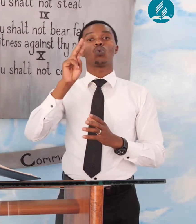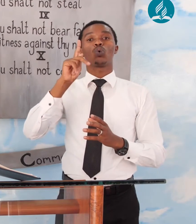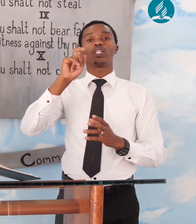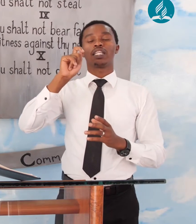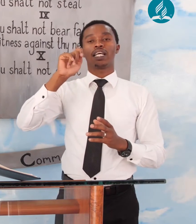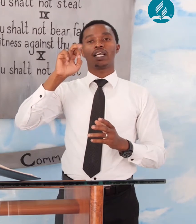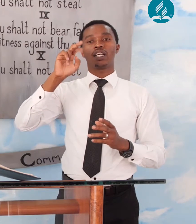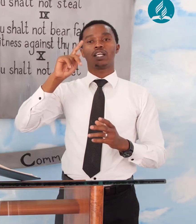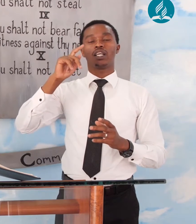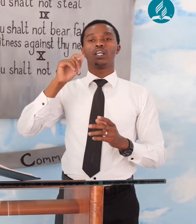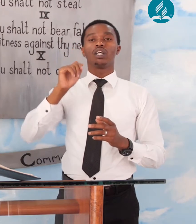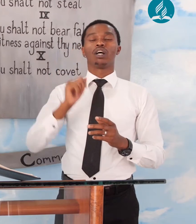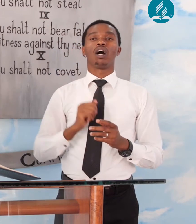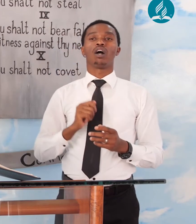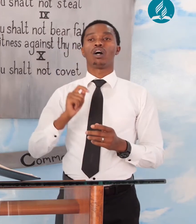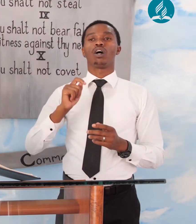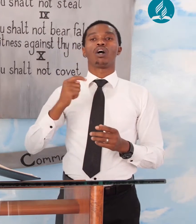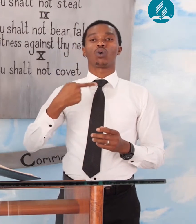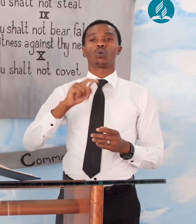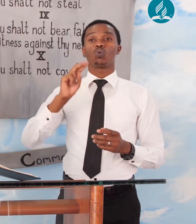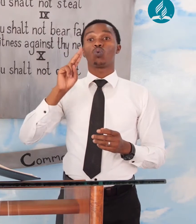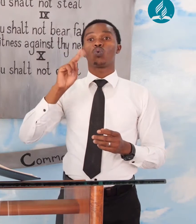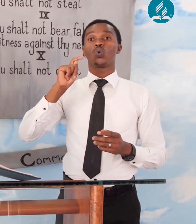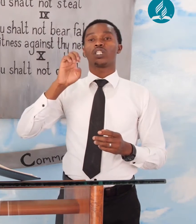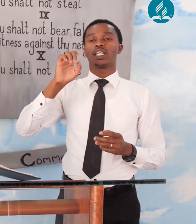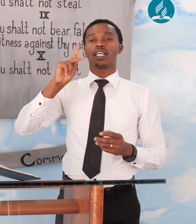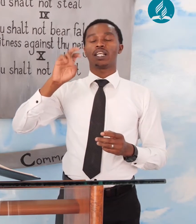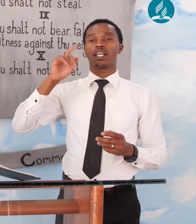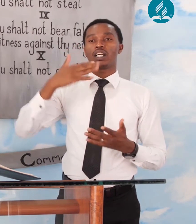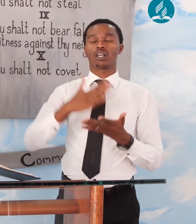34 gutegeka kwa kabiri gice cya 34